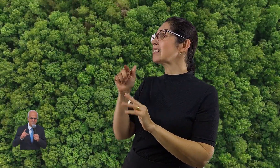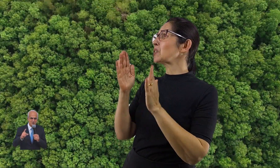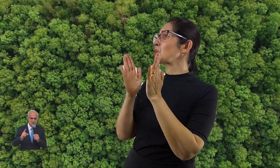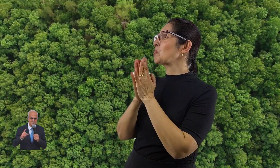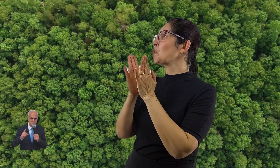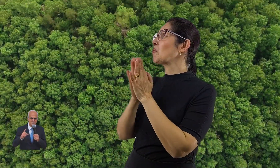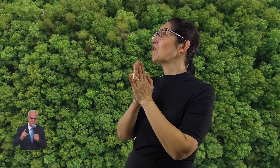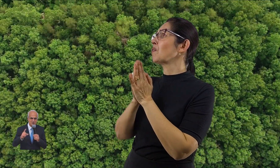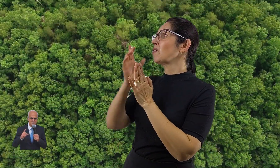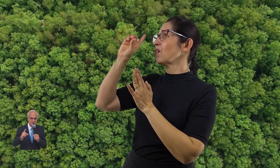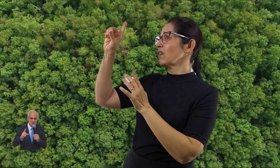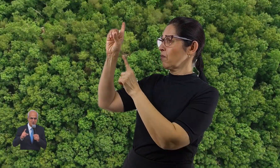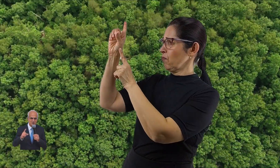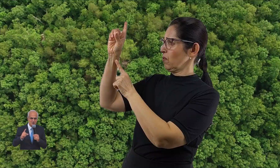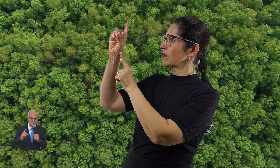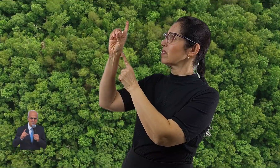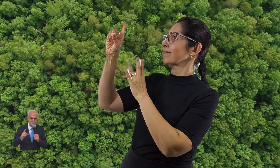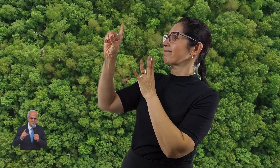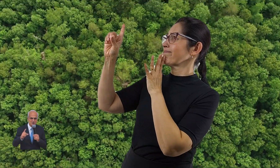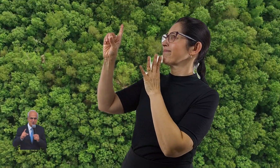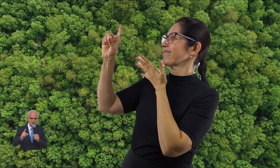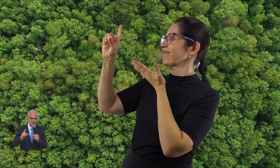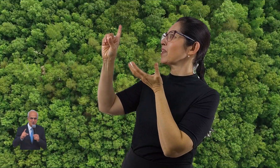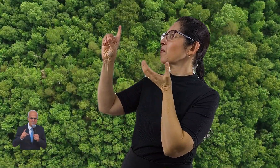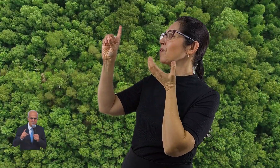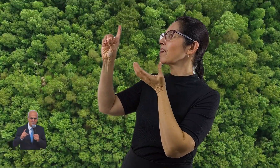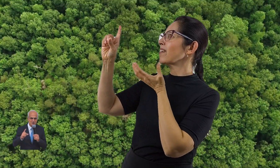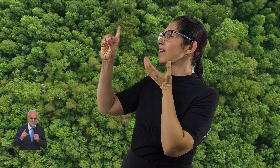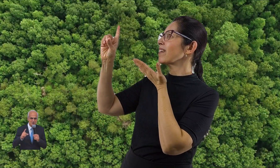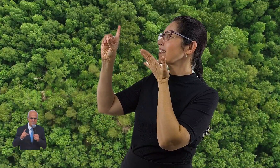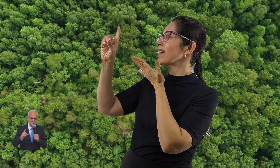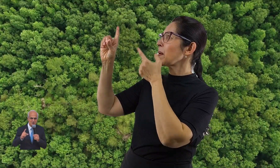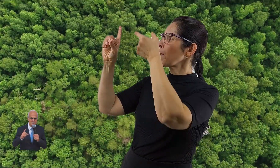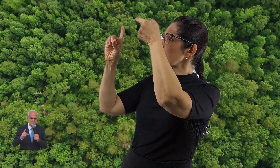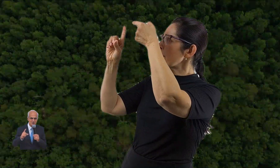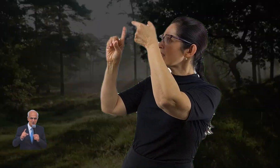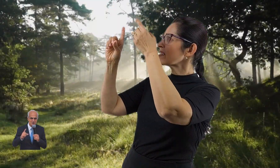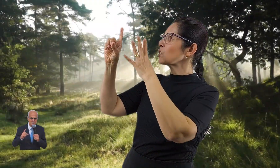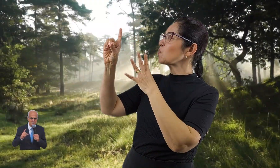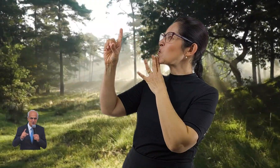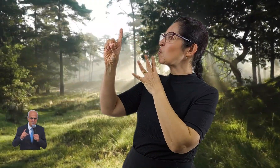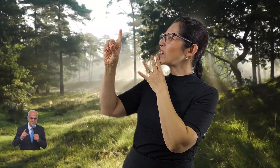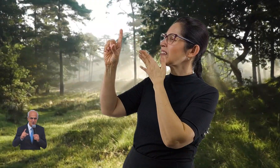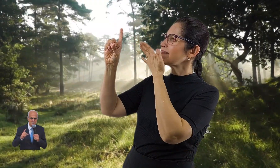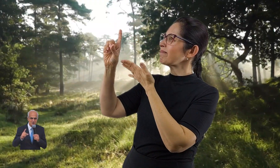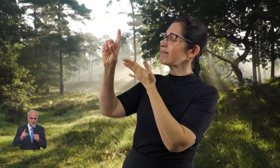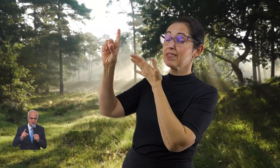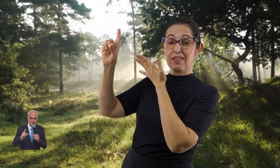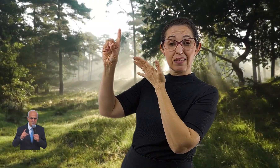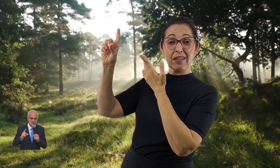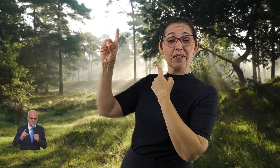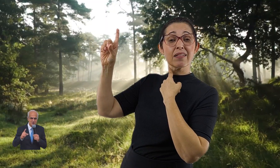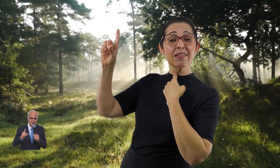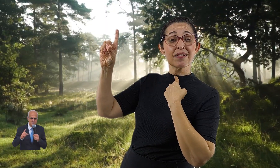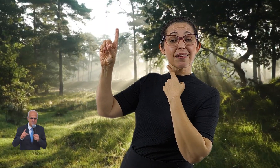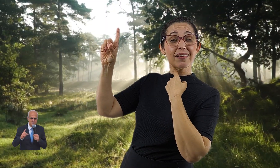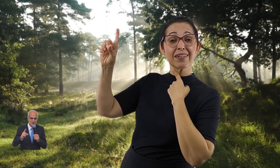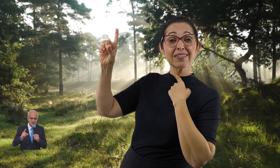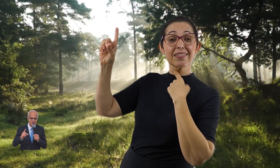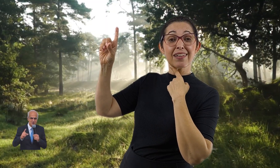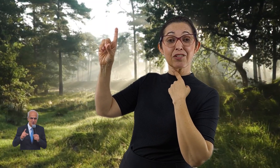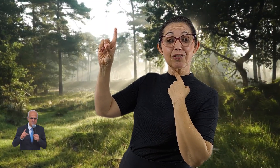querer conhecer a vontade de Deus, de querer conhecer os pensamentos de Deus, de desejar que